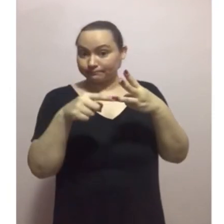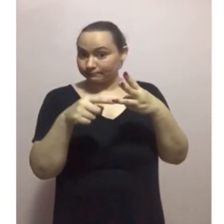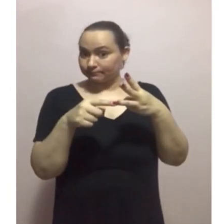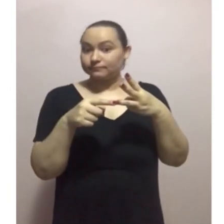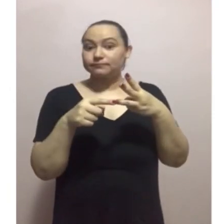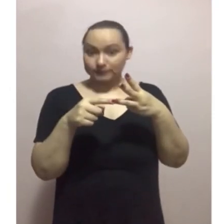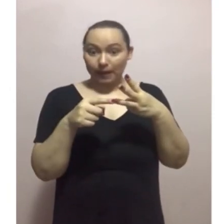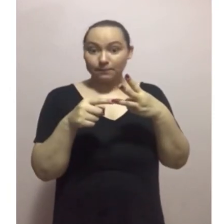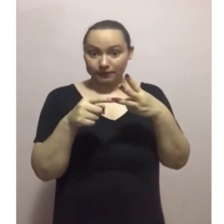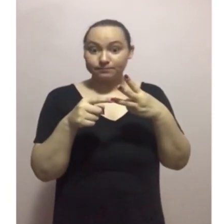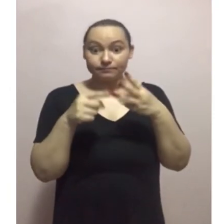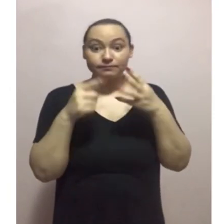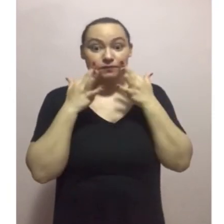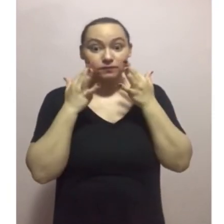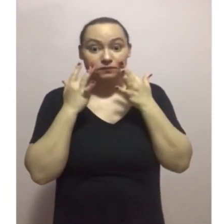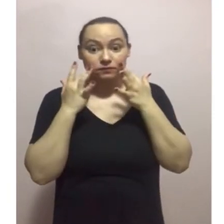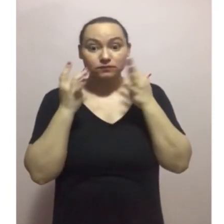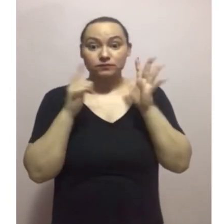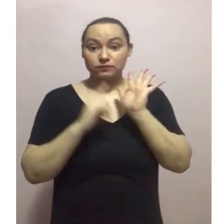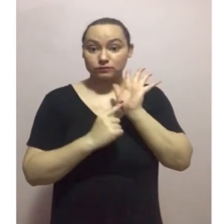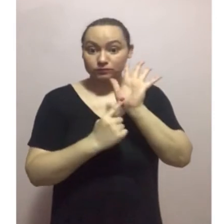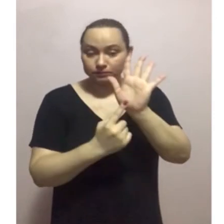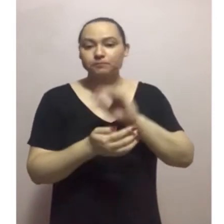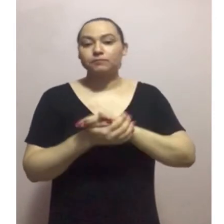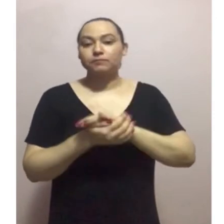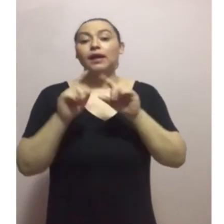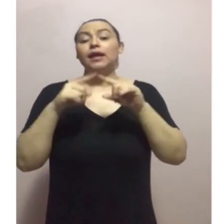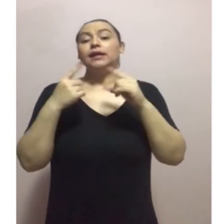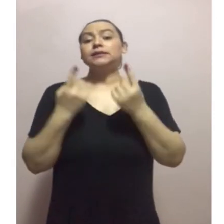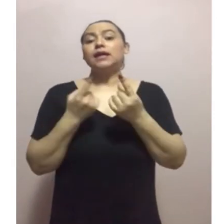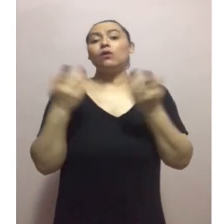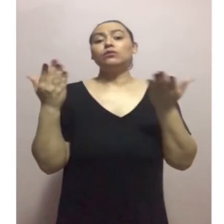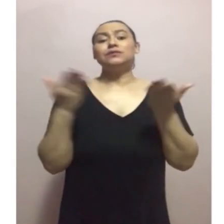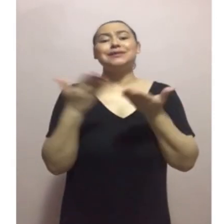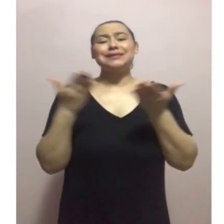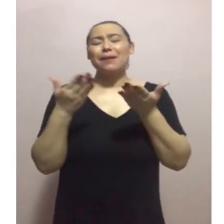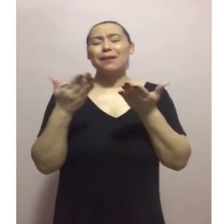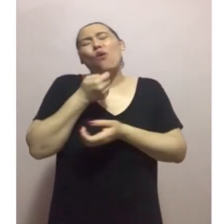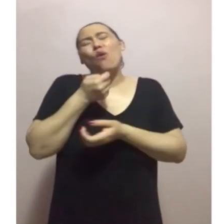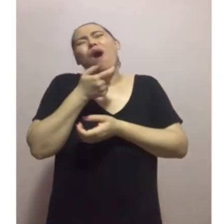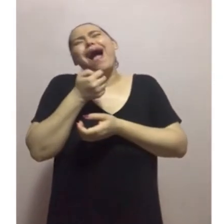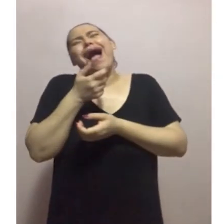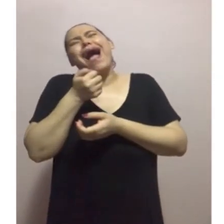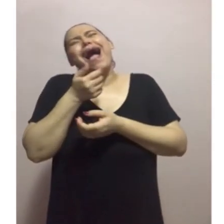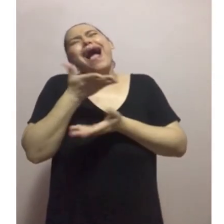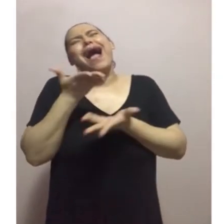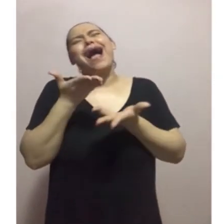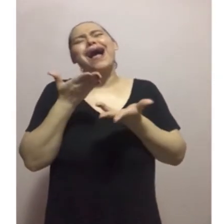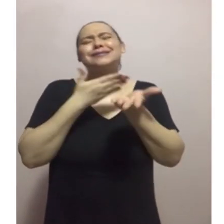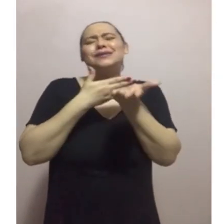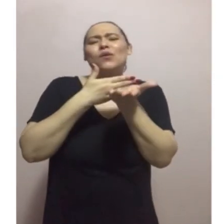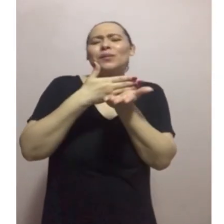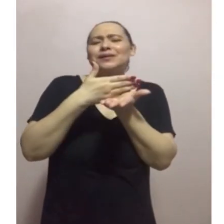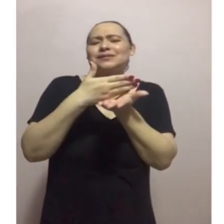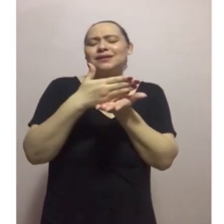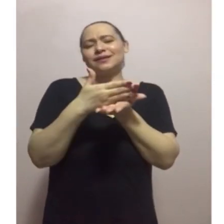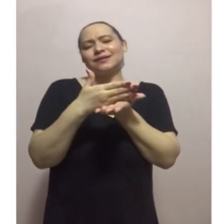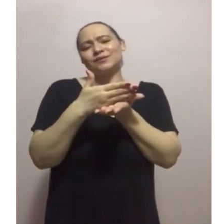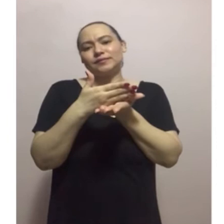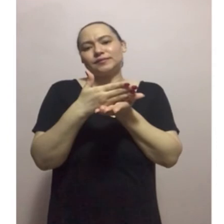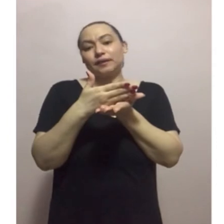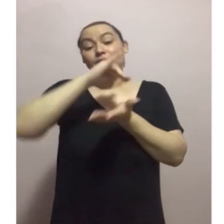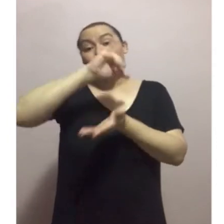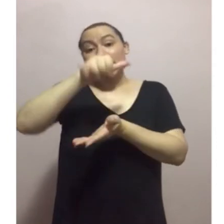2 espetáculos que estavam a Hora da Estrela recém-nascido, né? E o